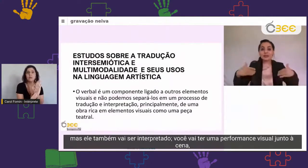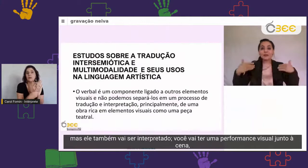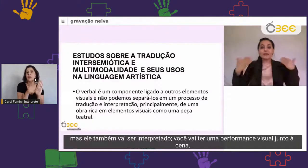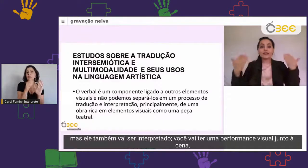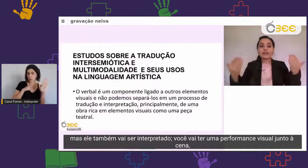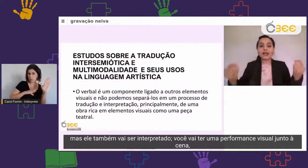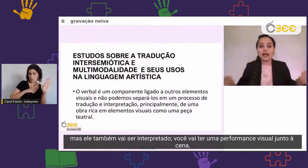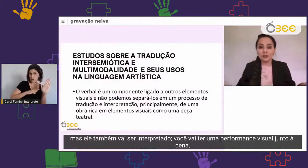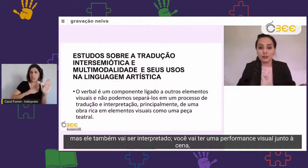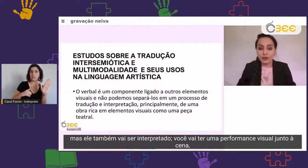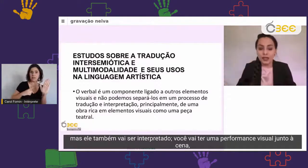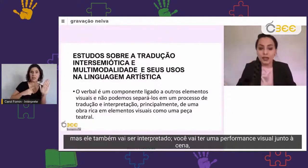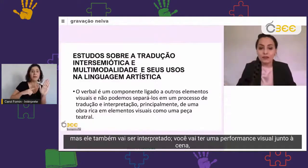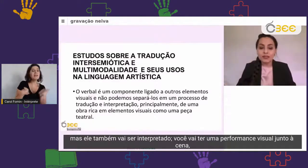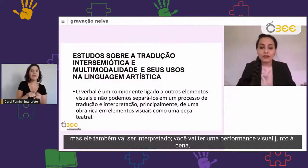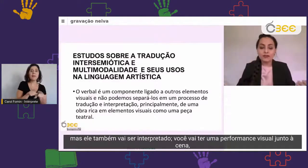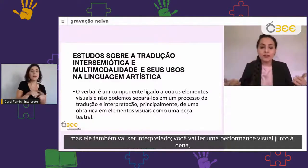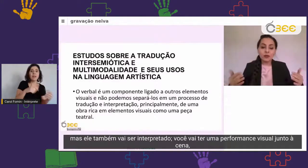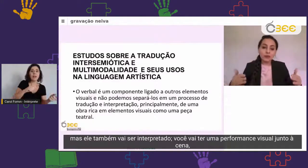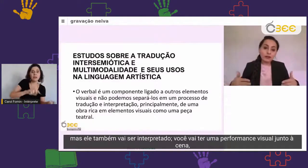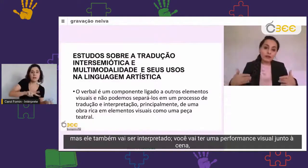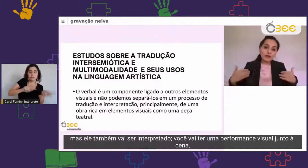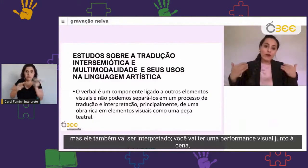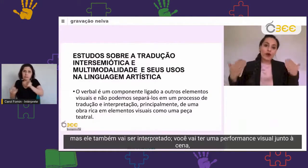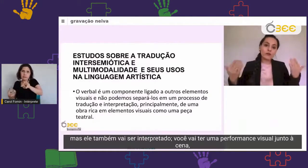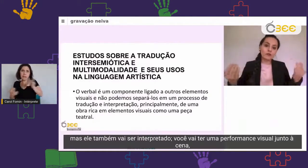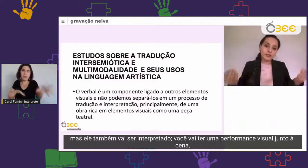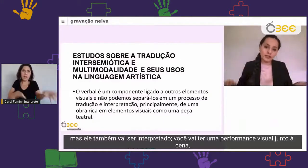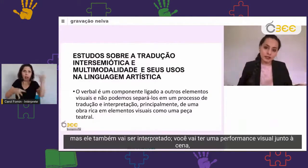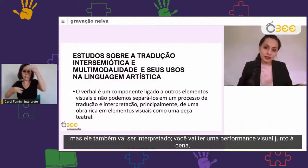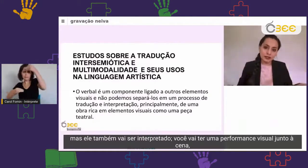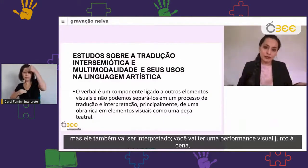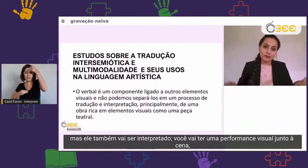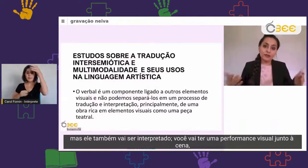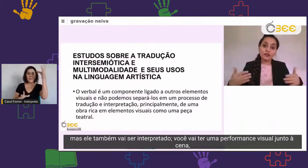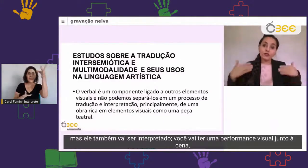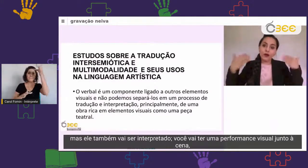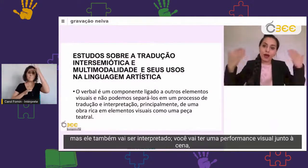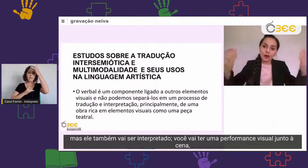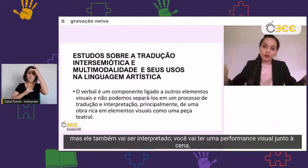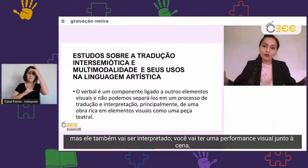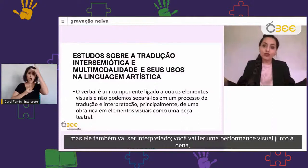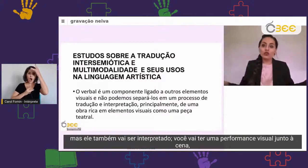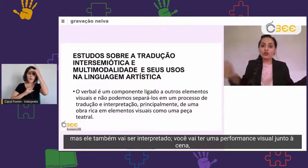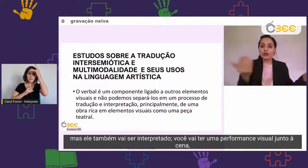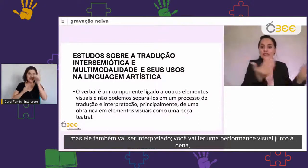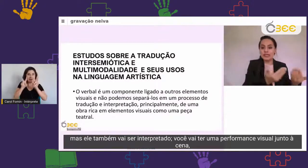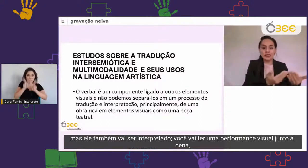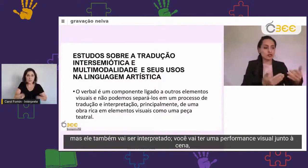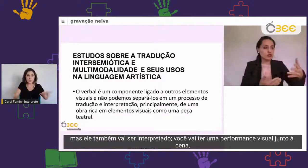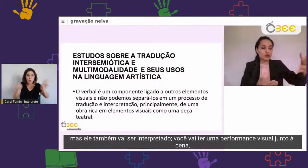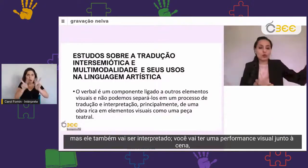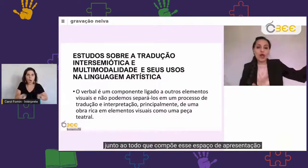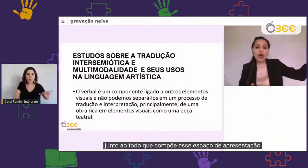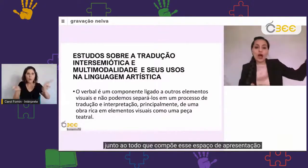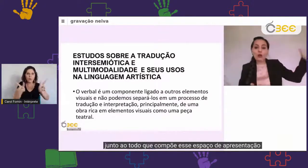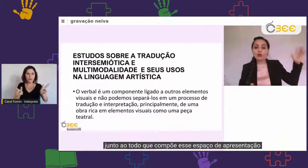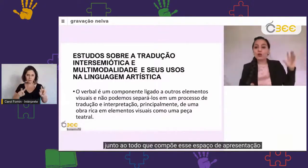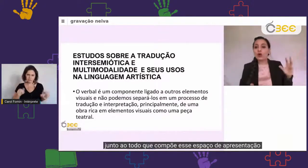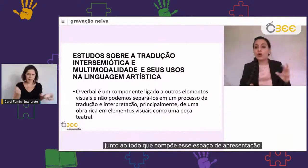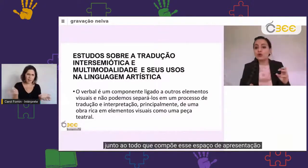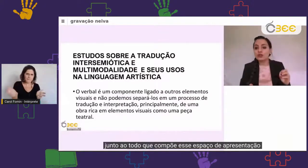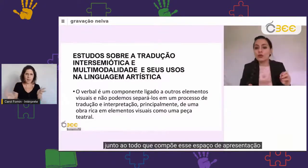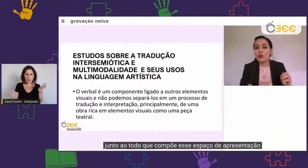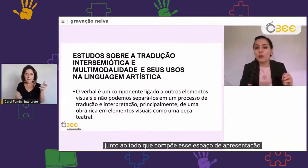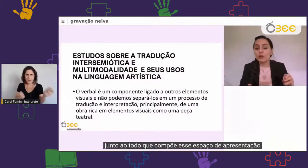ser interpretado. Você vai ter uma performance visual junto à cena, junto